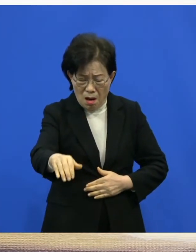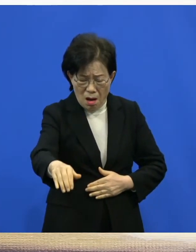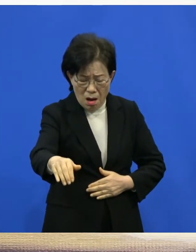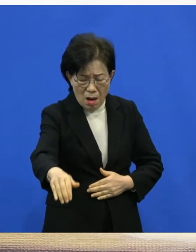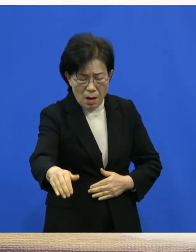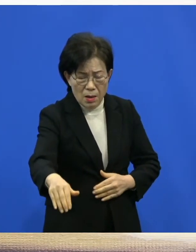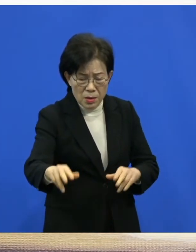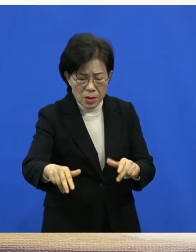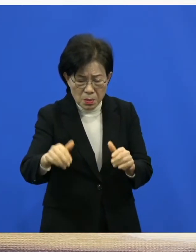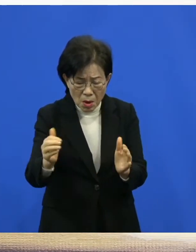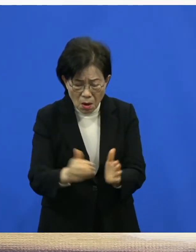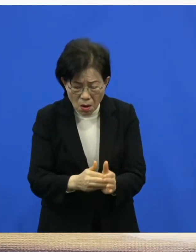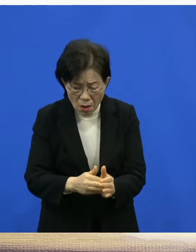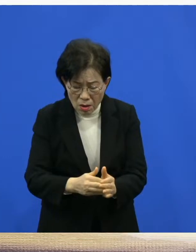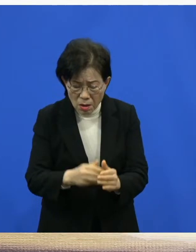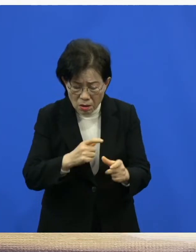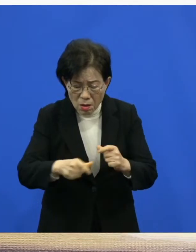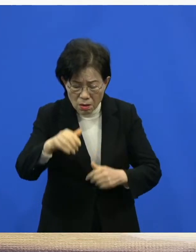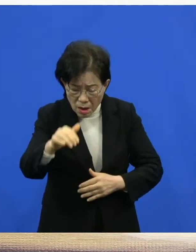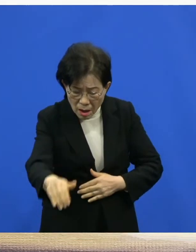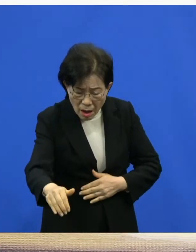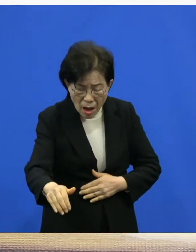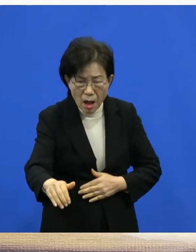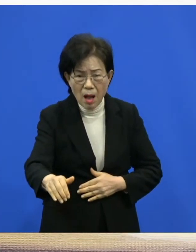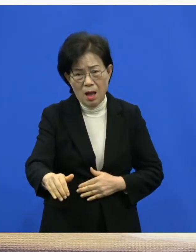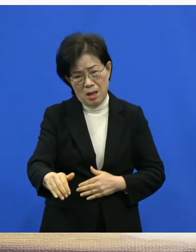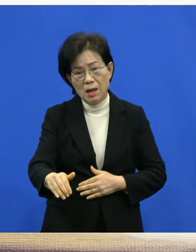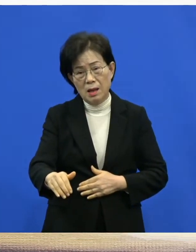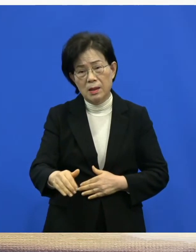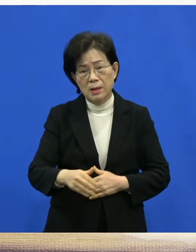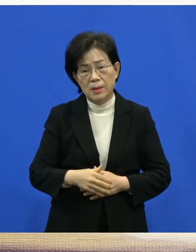지금의 끝인가? 더 추락할 것인가?